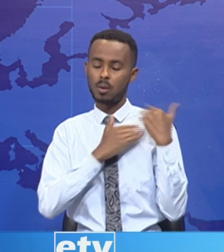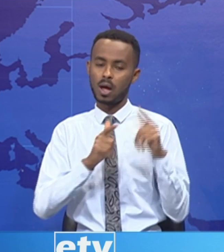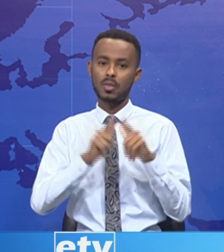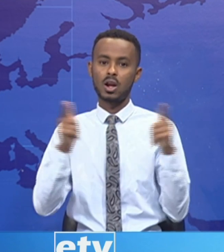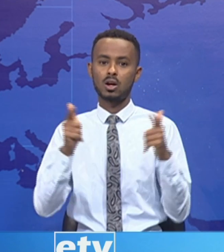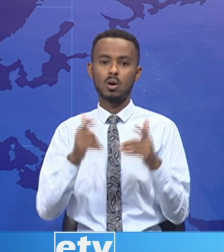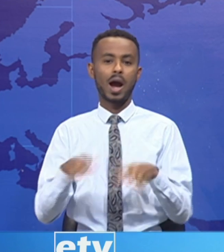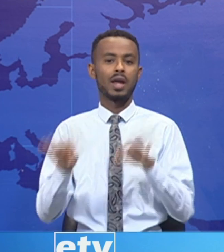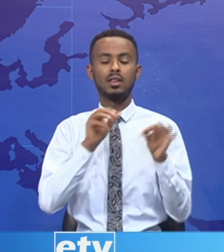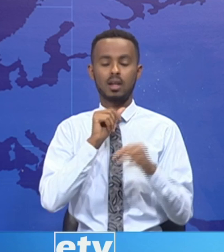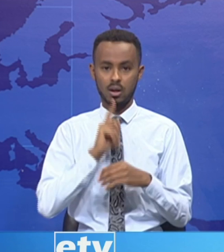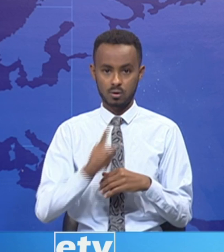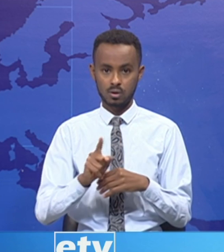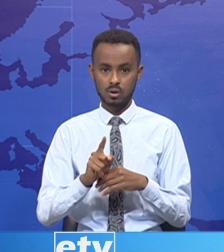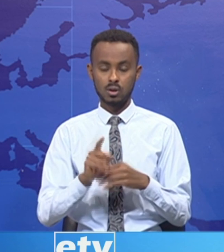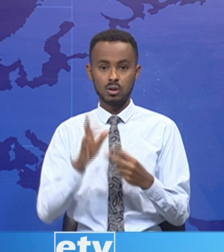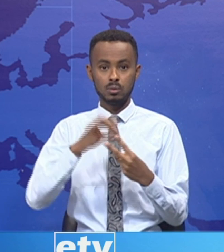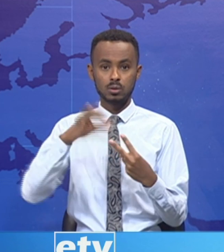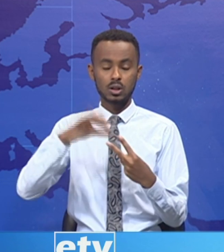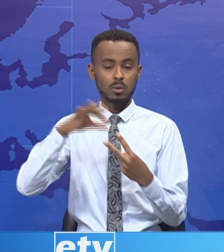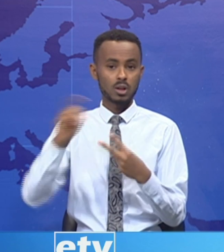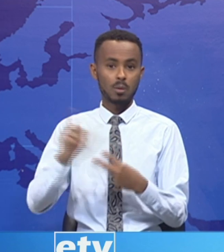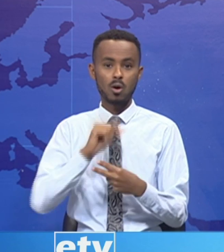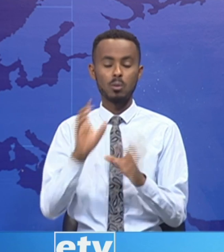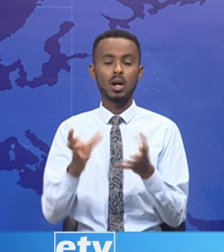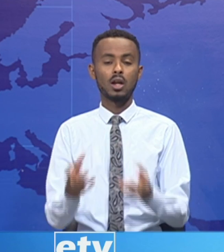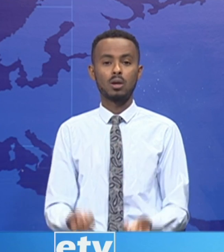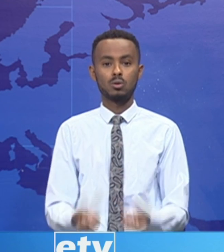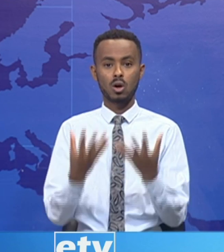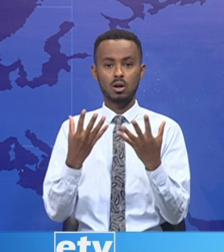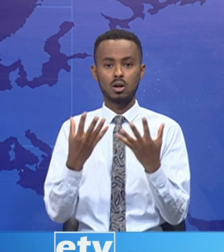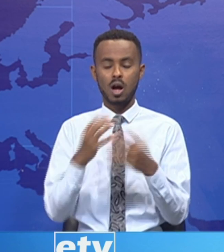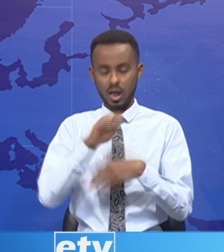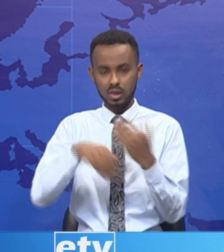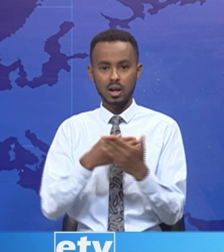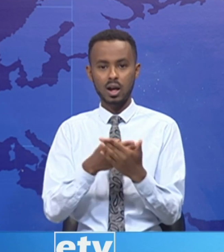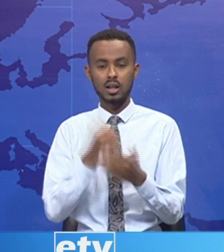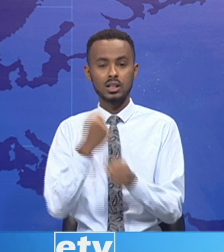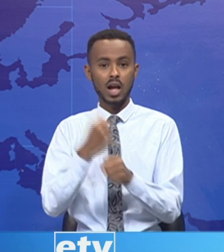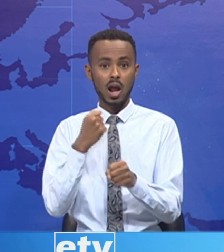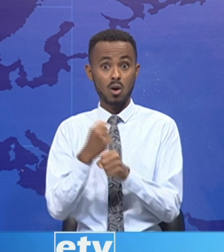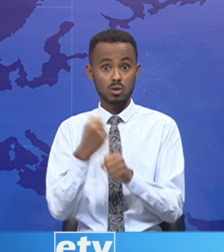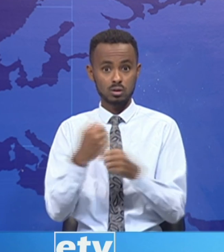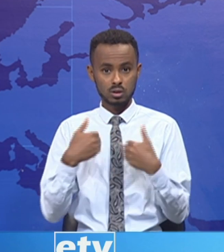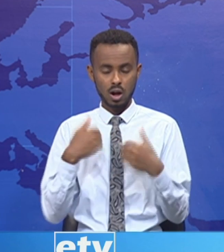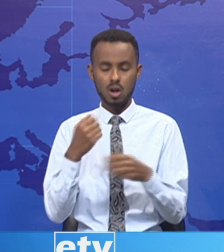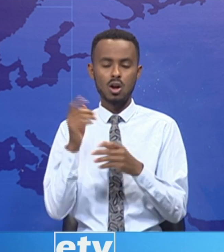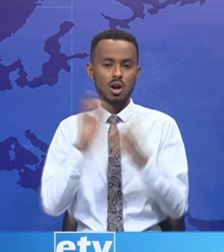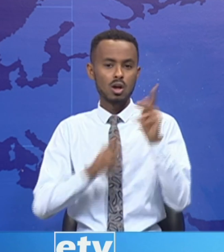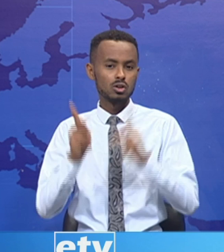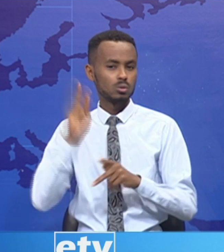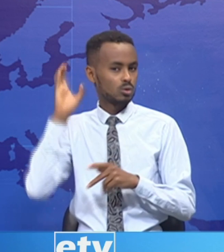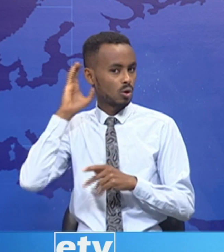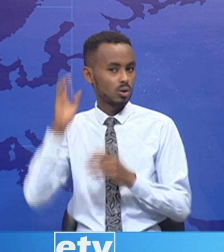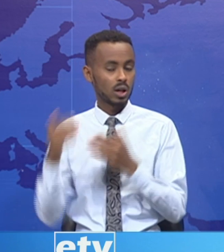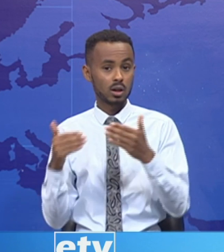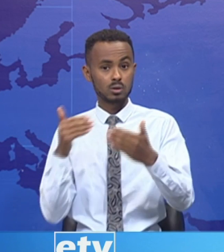ጉልህ ነው፣ አይተኬ ነው። ምርጫ የሚሆነው መገናኛ ብዙሃን አጠቃላይ እየተሰራ ያለውን ስራ ለህዝቡ ጆሮ ሲያደርሱ